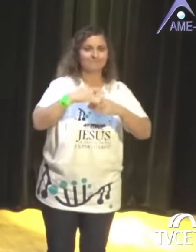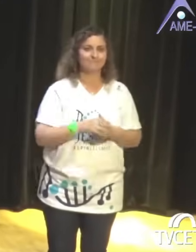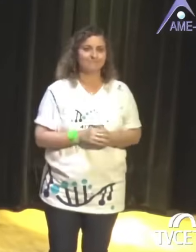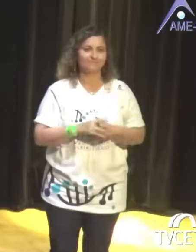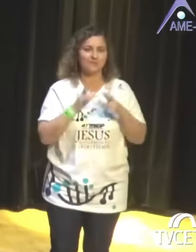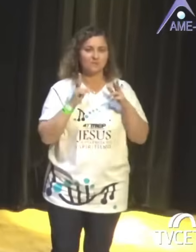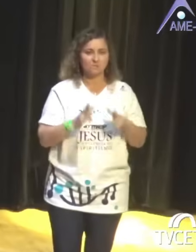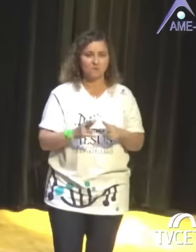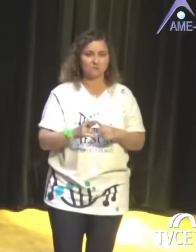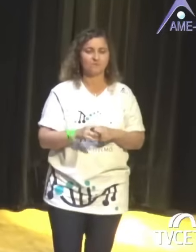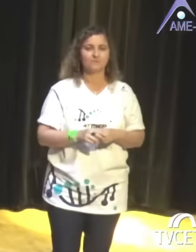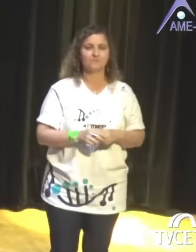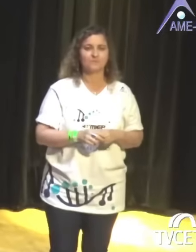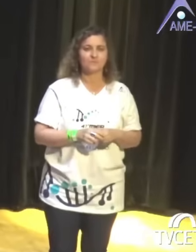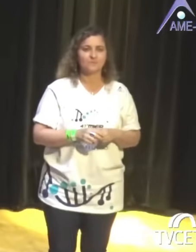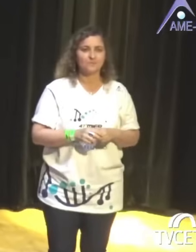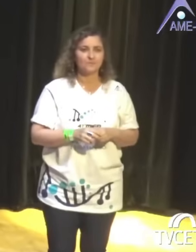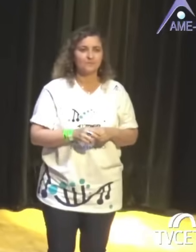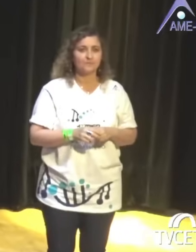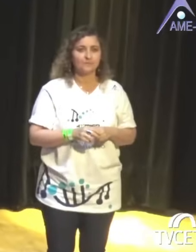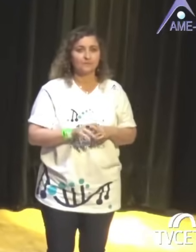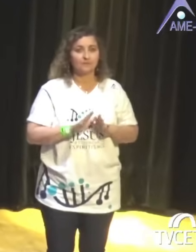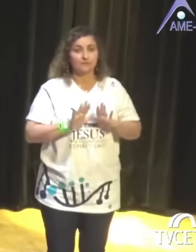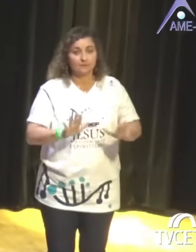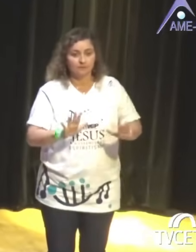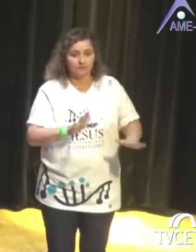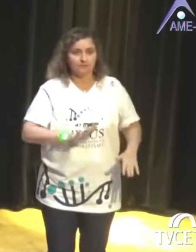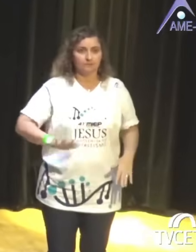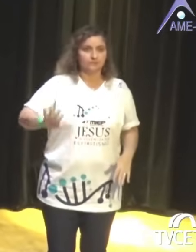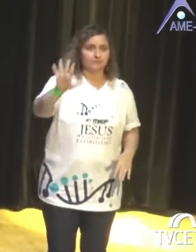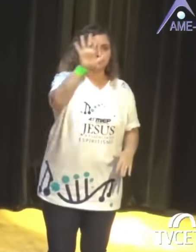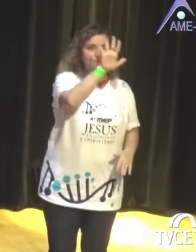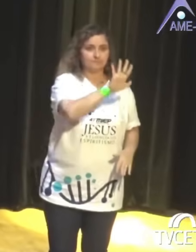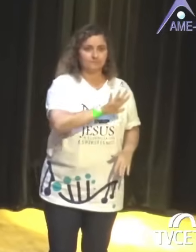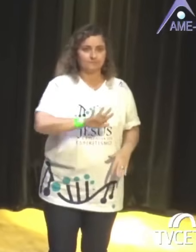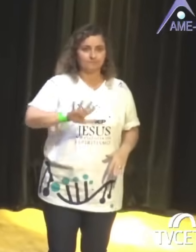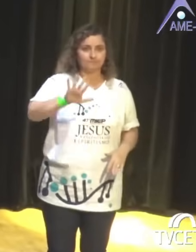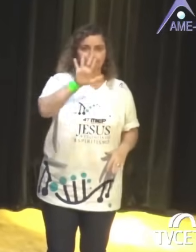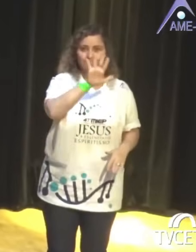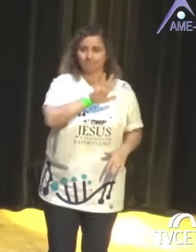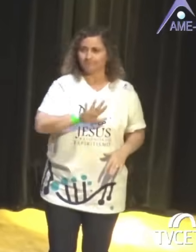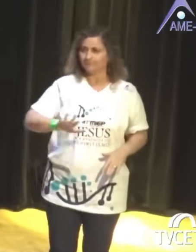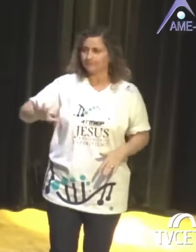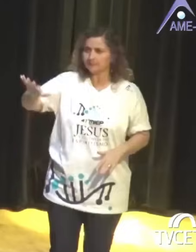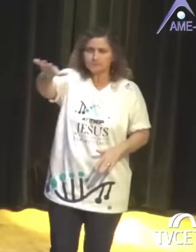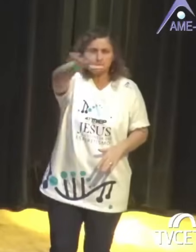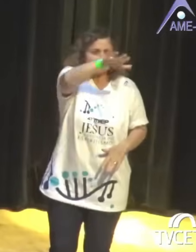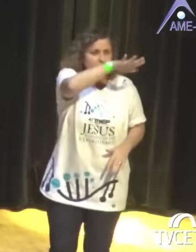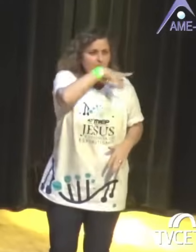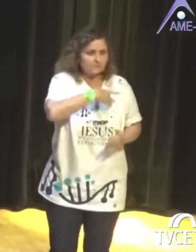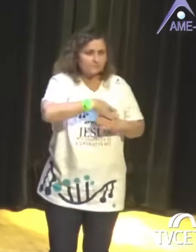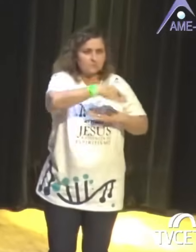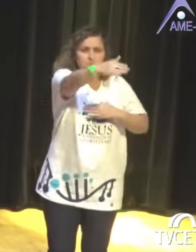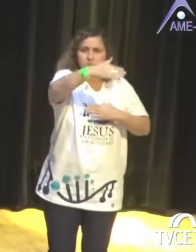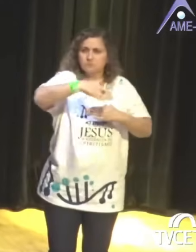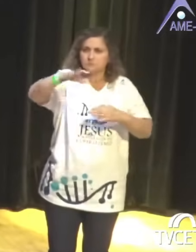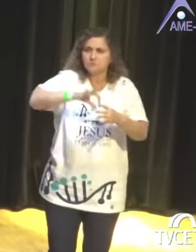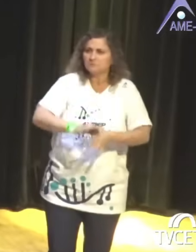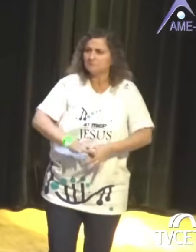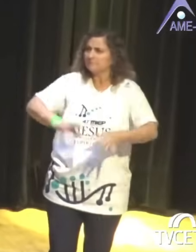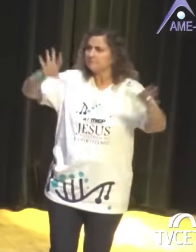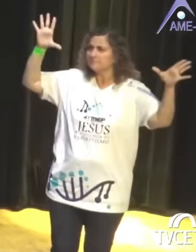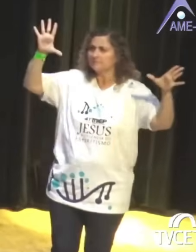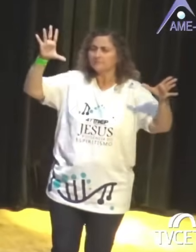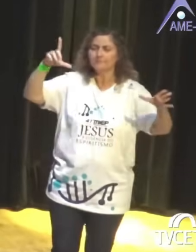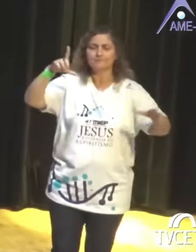altitude os espaços ilimitados são habitados essa é uma grande